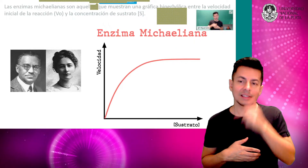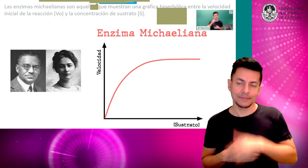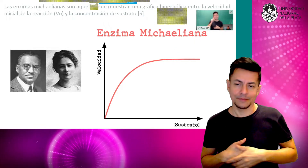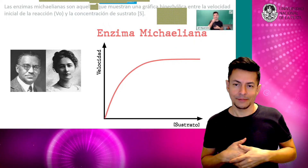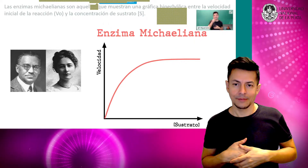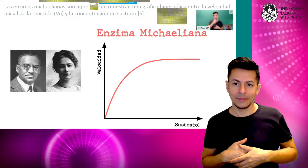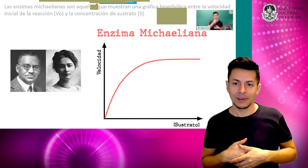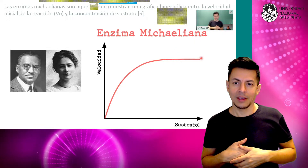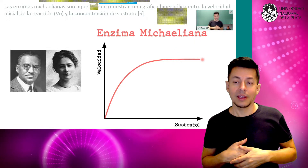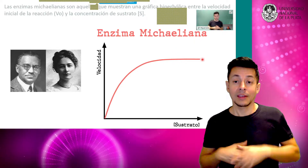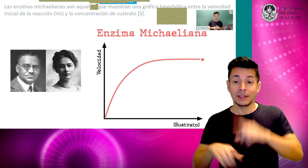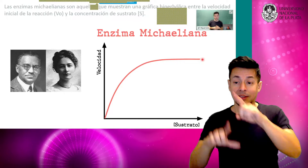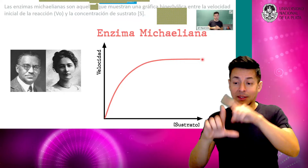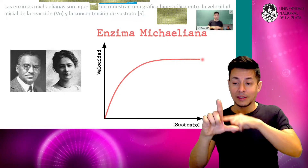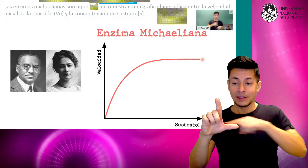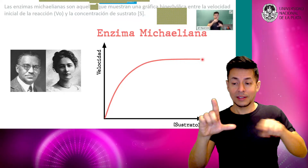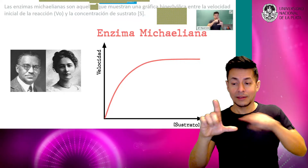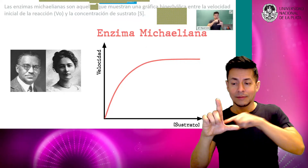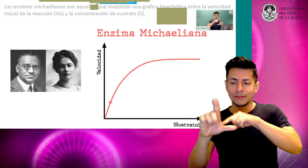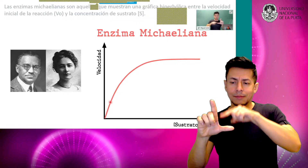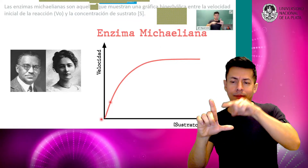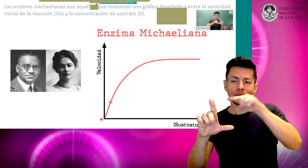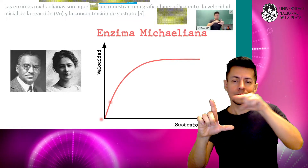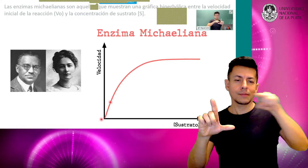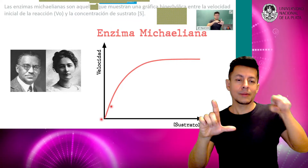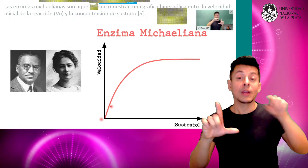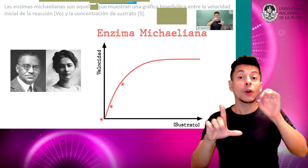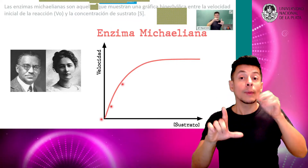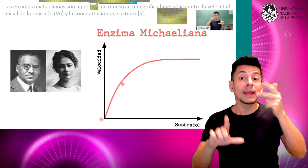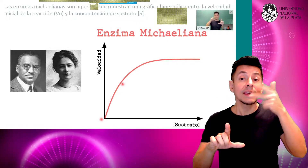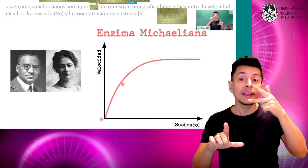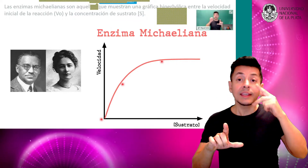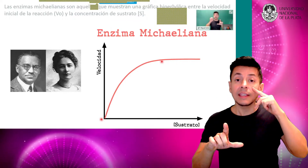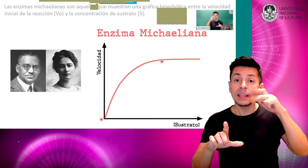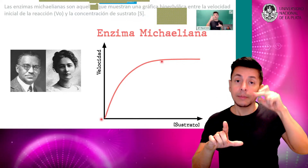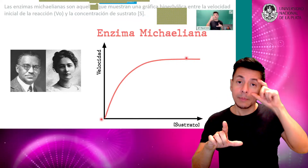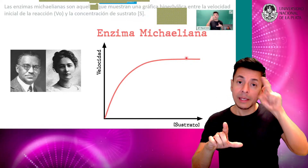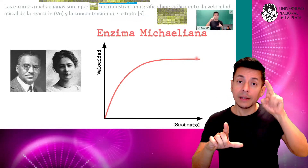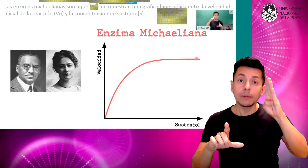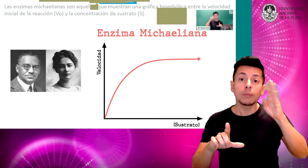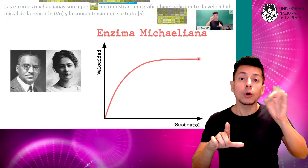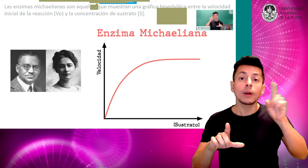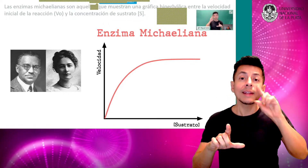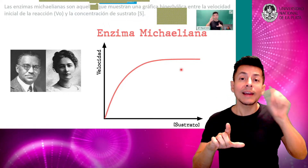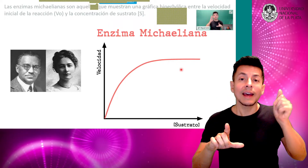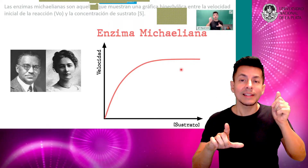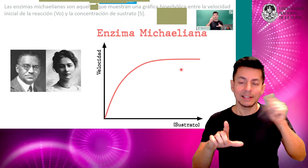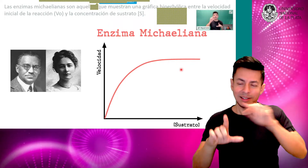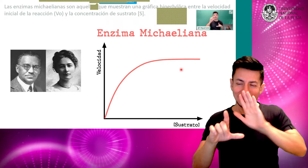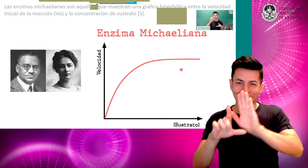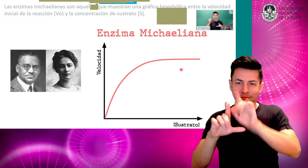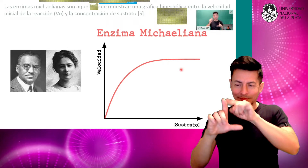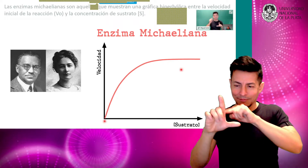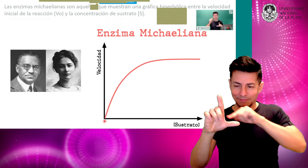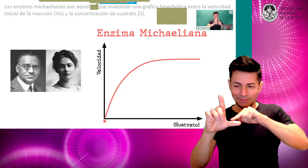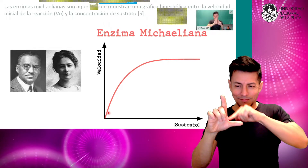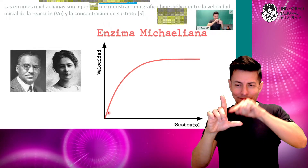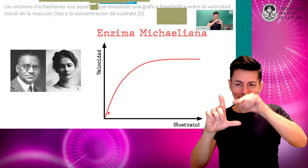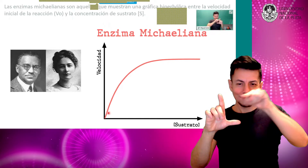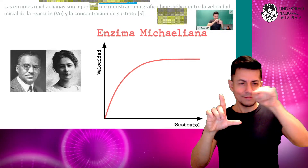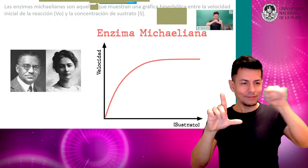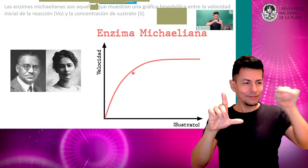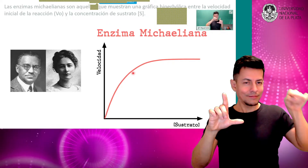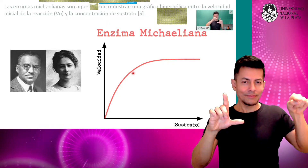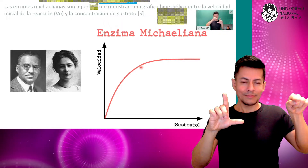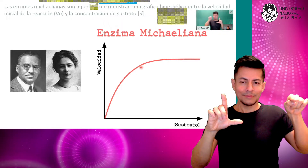gráfica hiperbólica, ¿sí? Tienen esta forma las gráficas. La cinética de la enzima